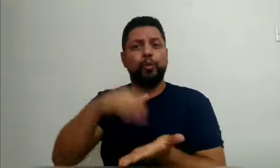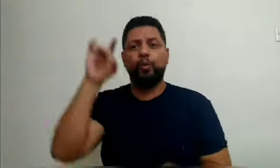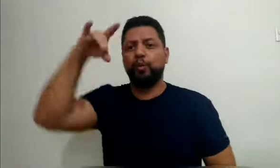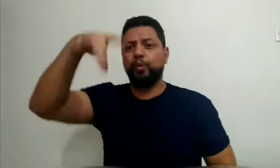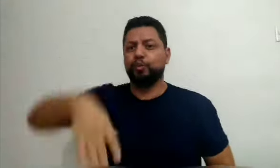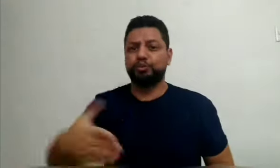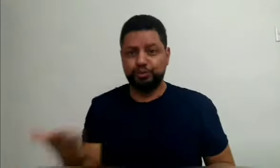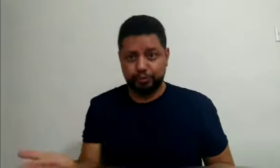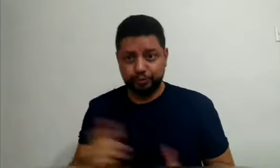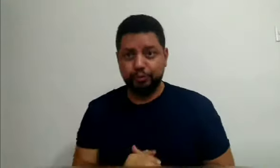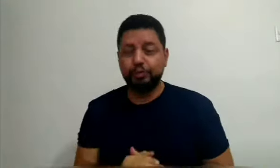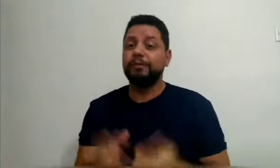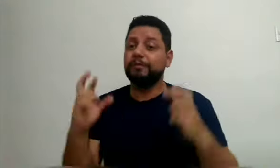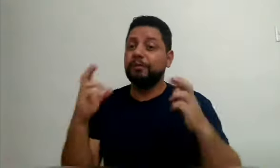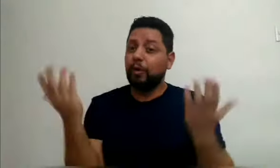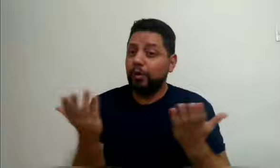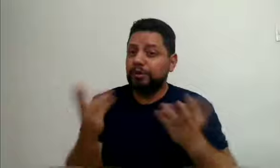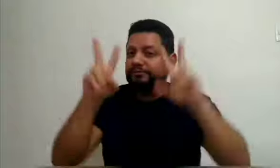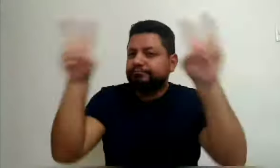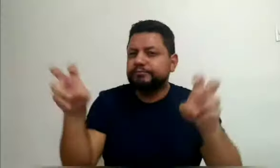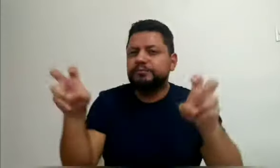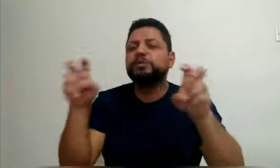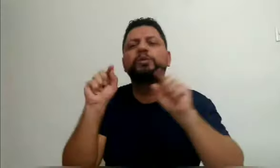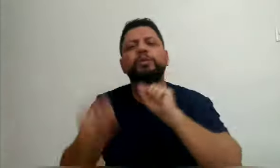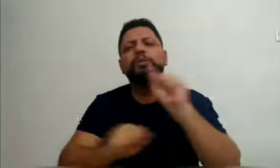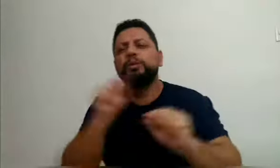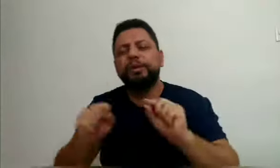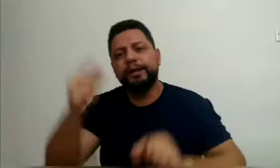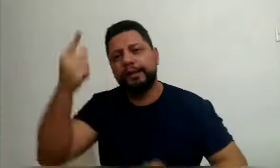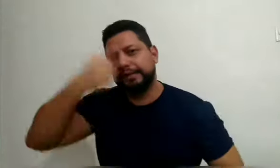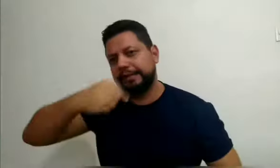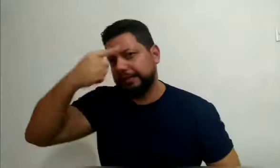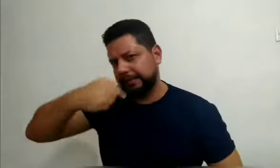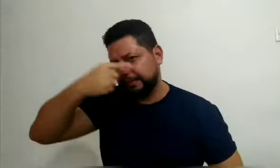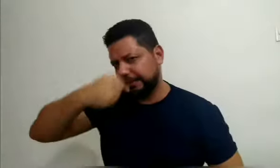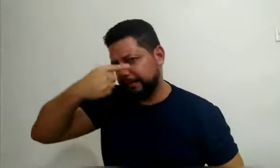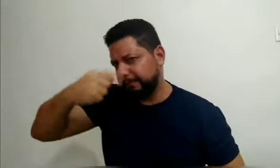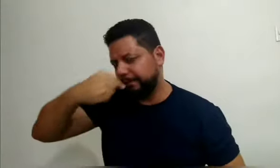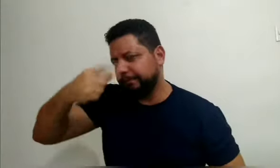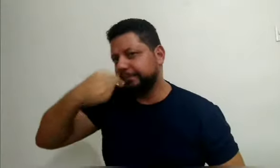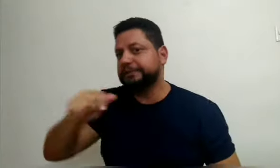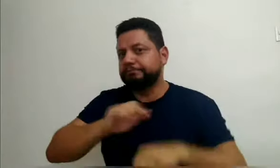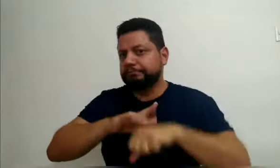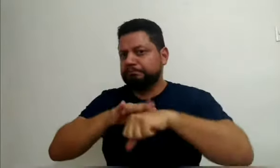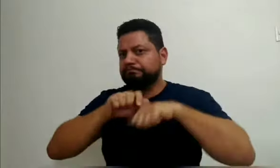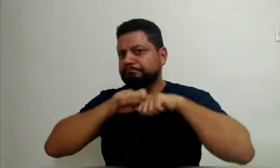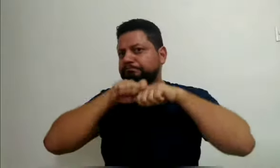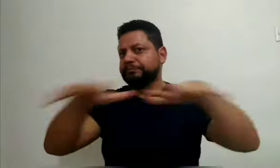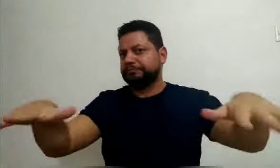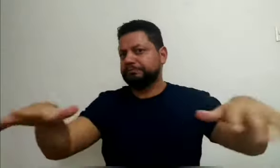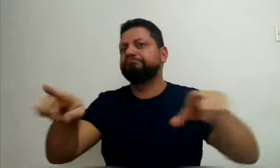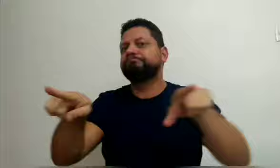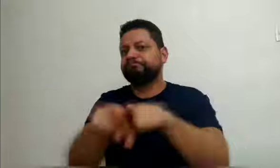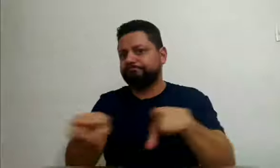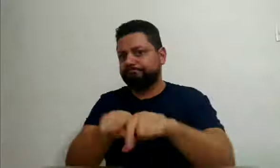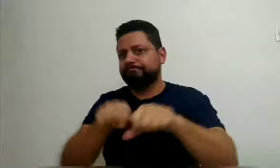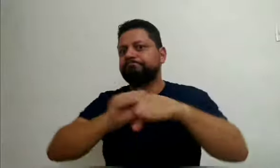e o segundo, hoje é a última edição e nós vamos falar sobre o quê? Vamos conversar um pouco